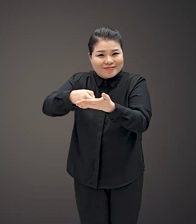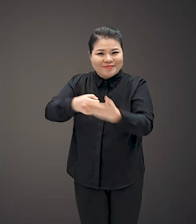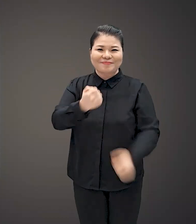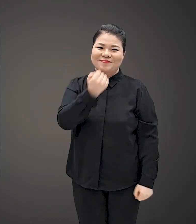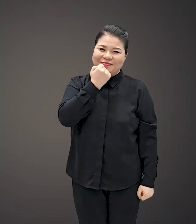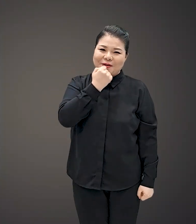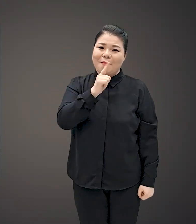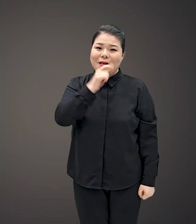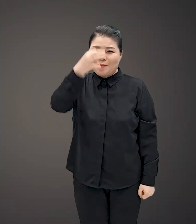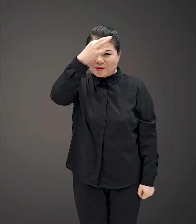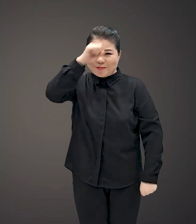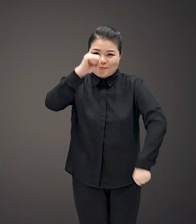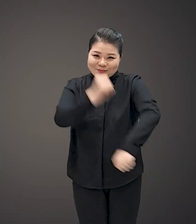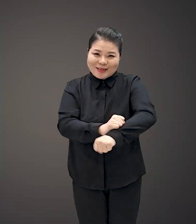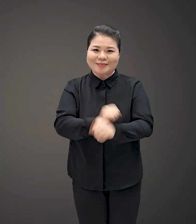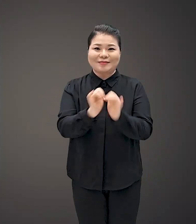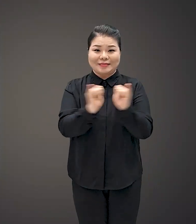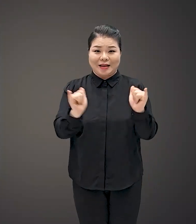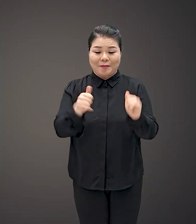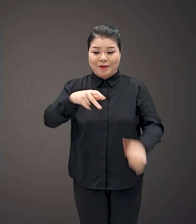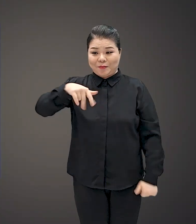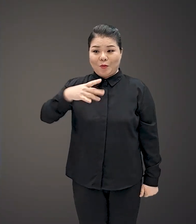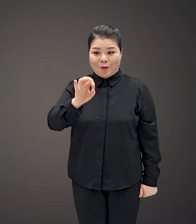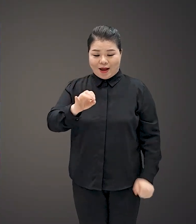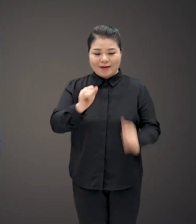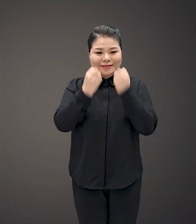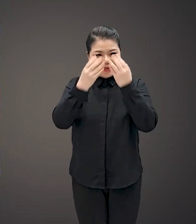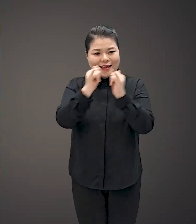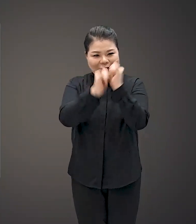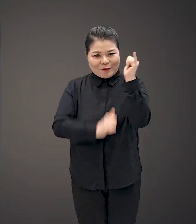소설가 김종광의 새로운 장편 역사소설.